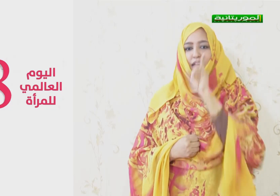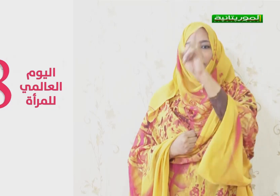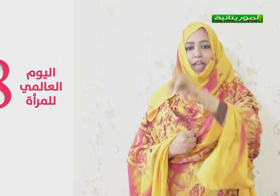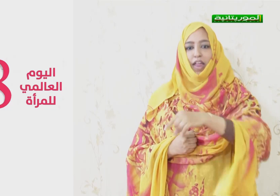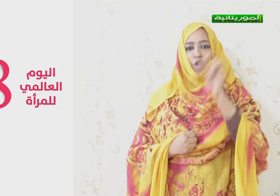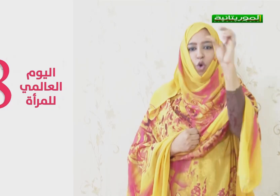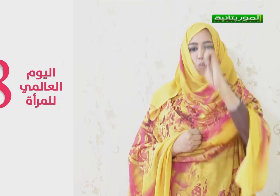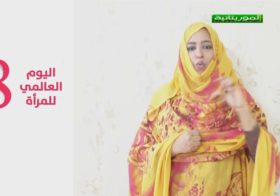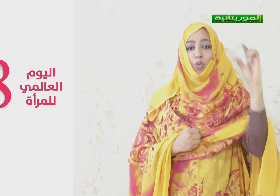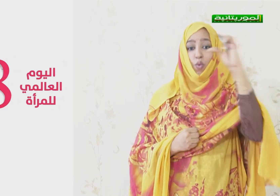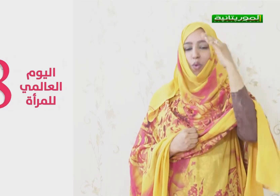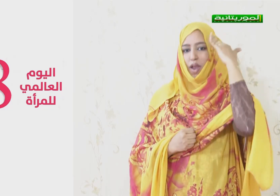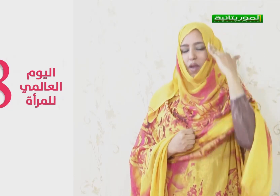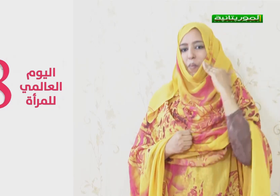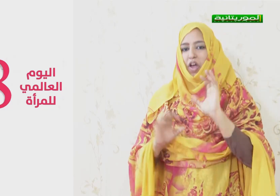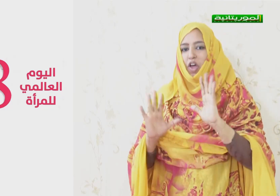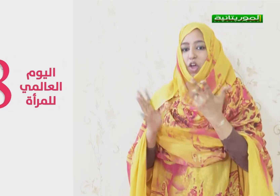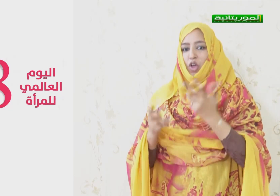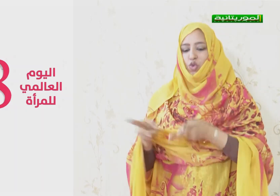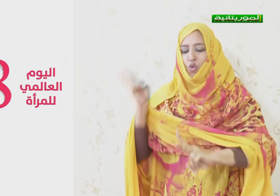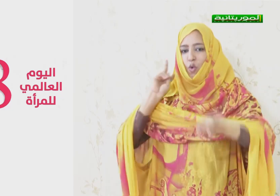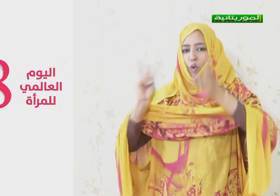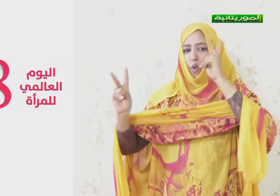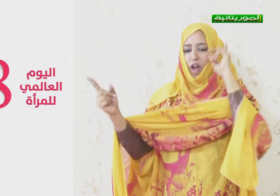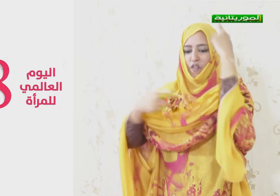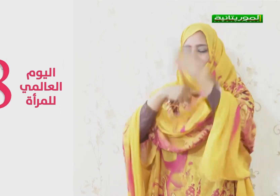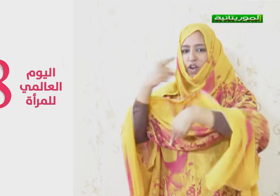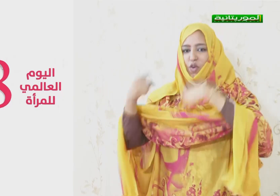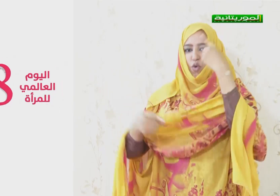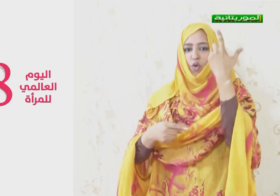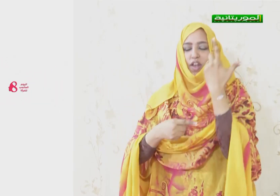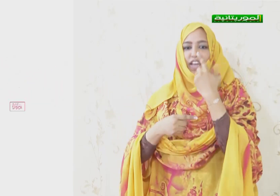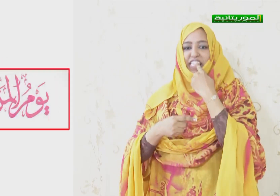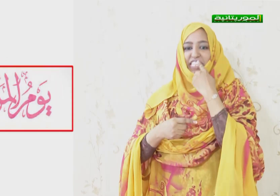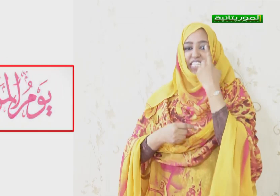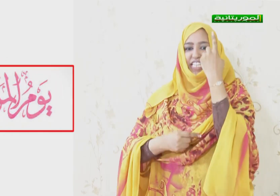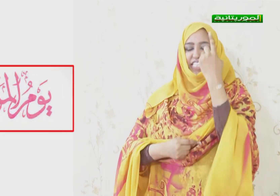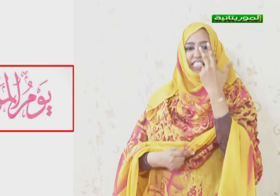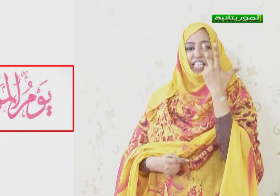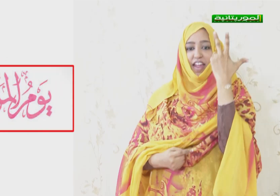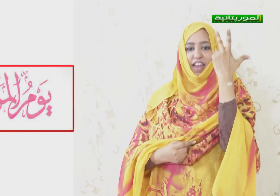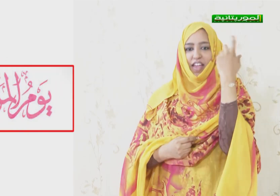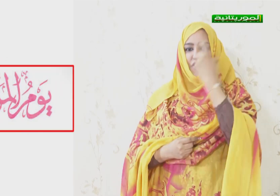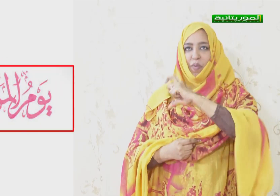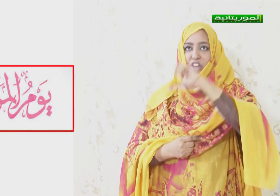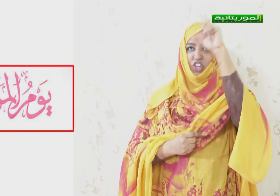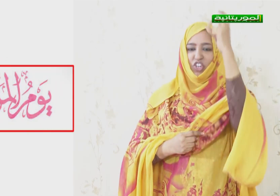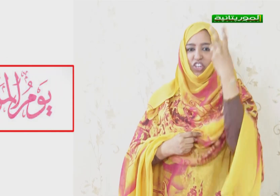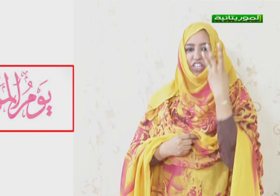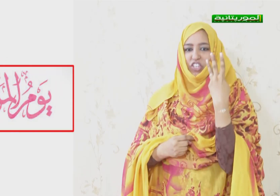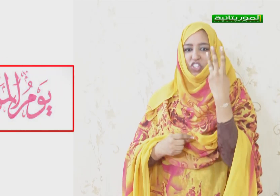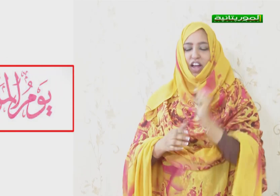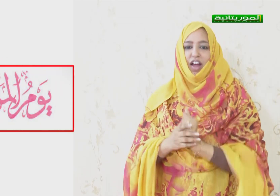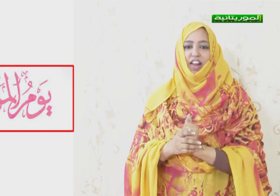للمرأة هو احتفال عالمي يحدث في 8 من شهر مارس من كل عام، ويقام للدلالة على